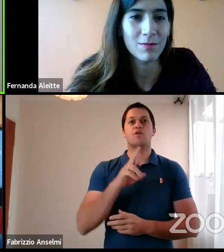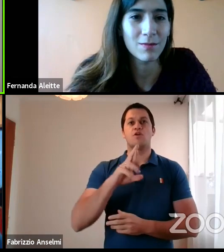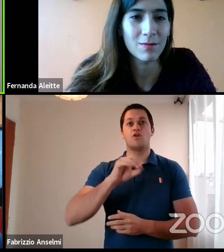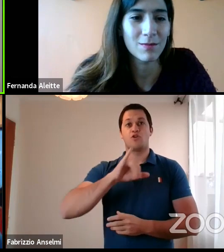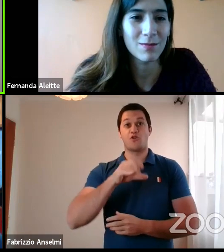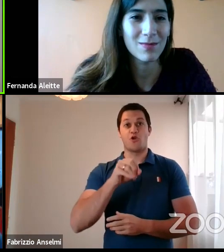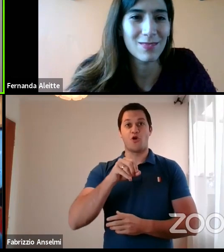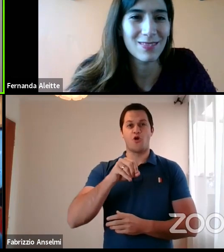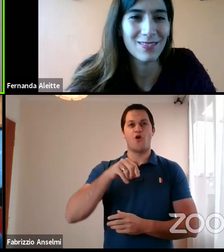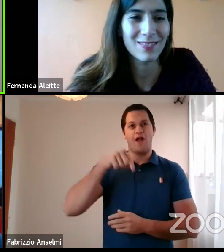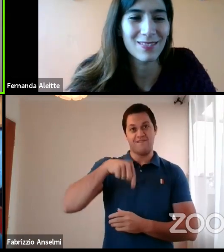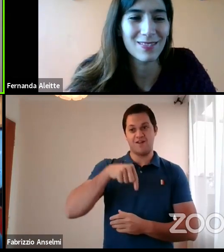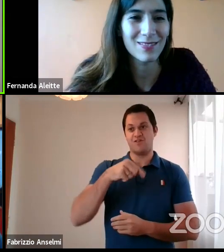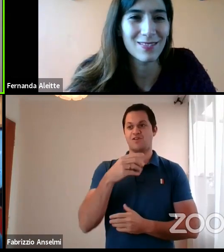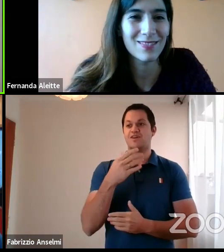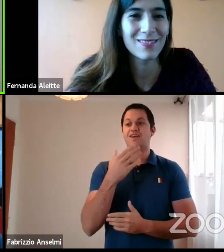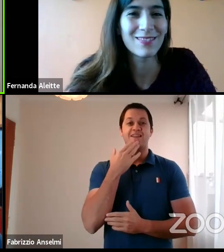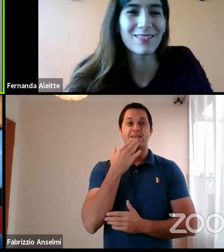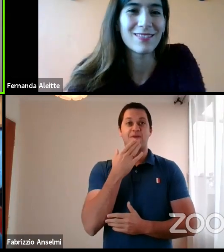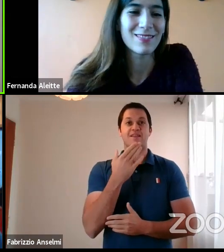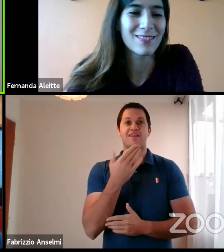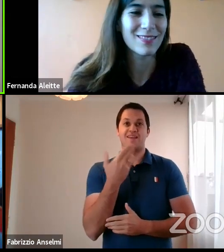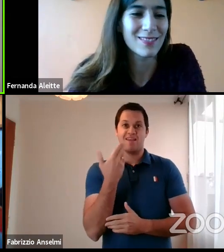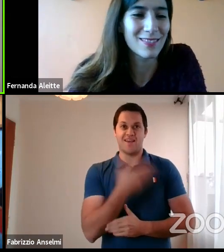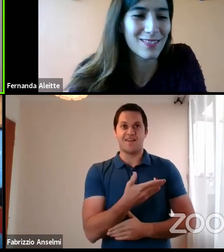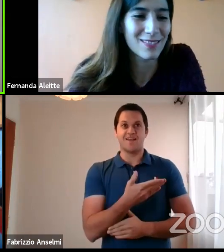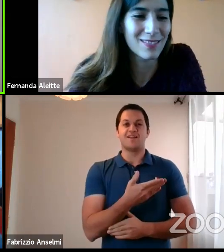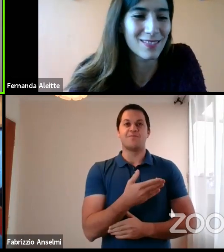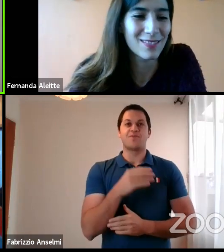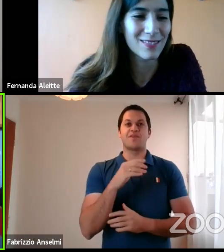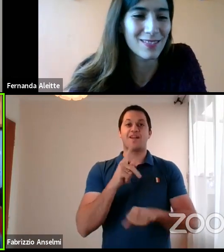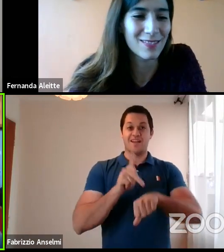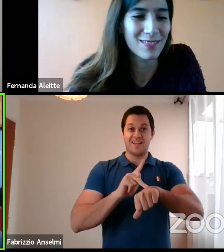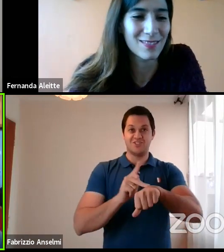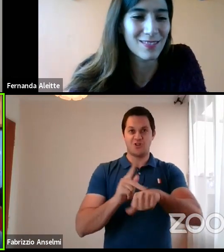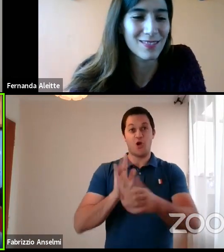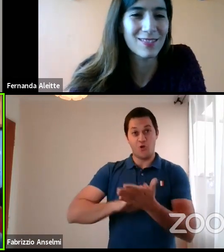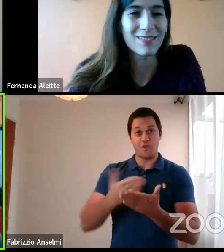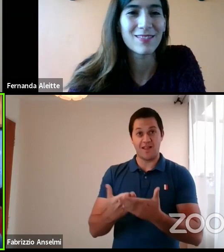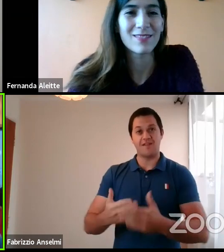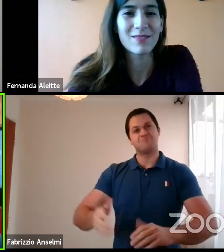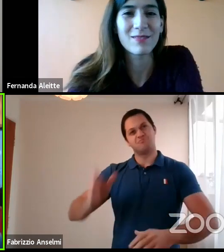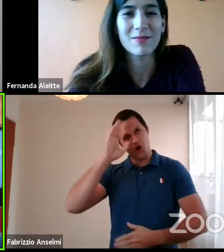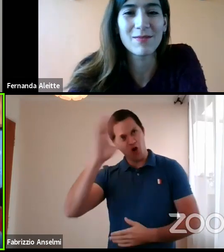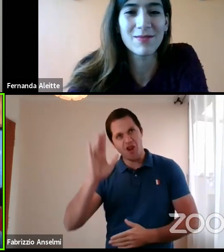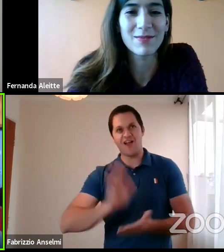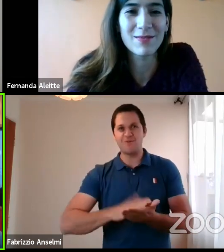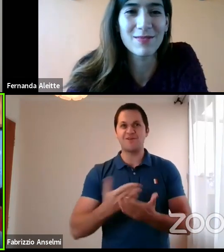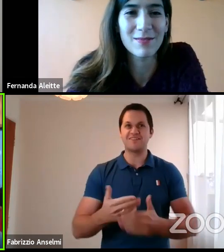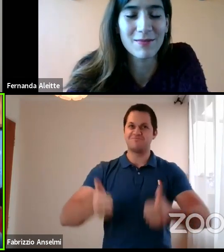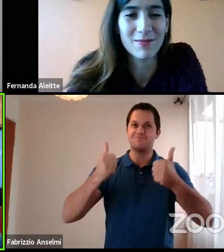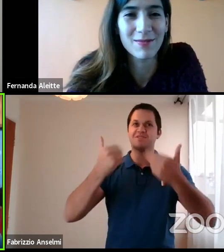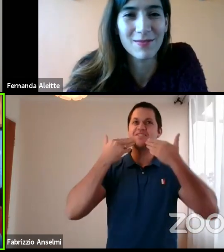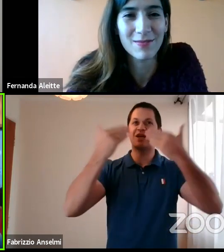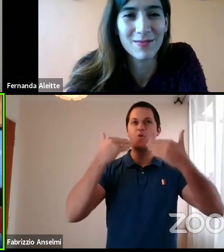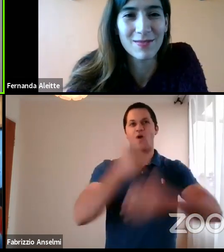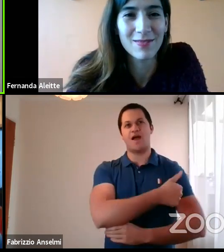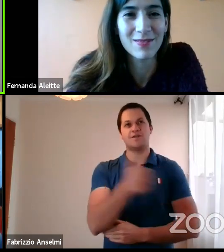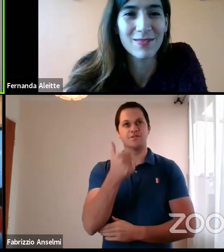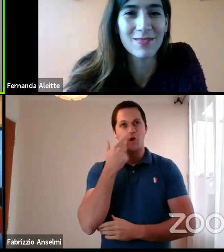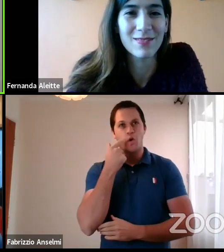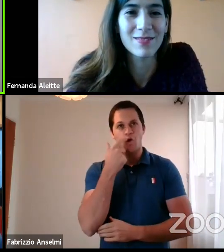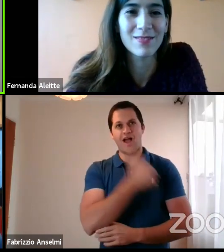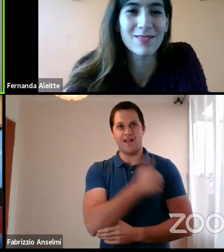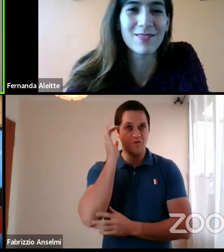acá abajo. ¿Quién es el kinesiólogo? Hola, Rodrigo, ¿cómo estás? Hola, saludos a todos y a todas. Estamos con